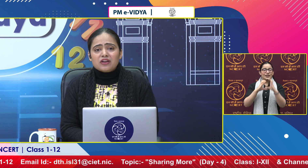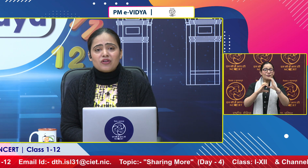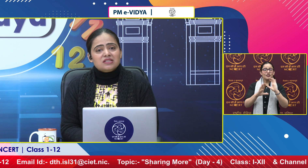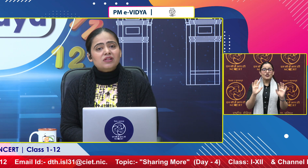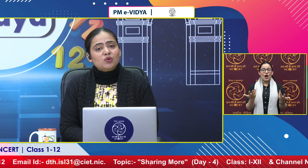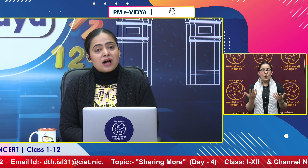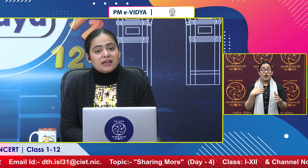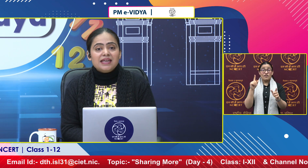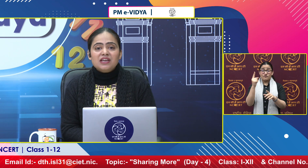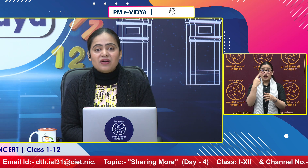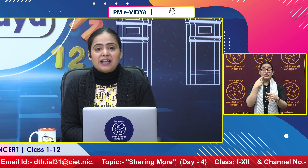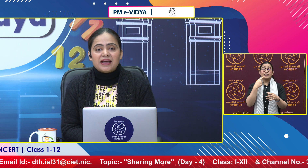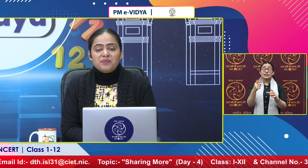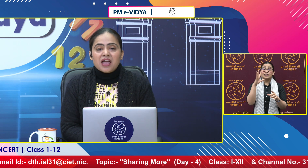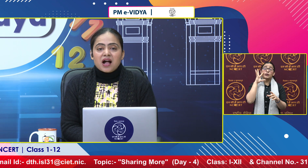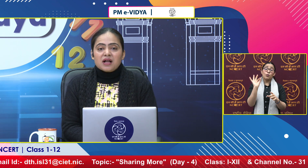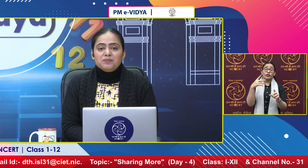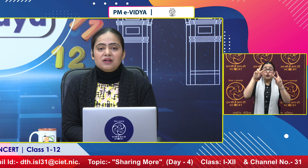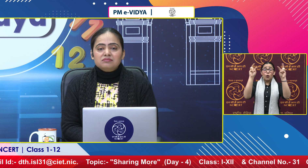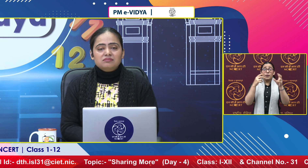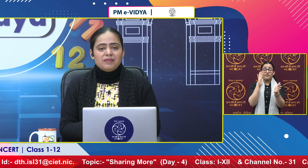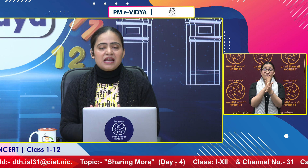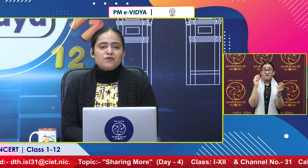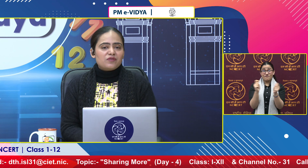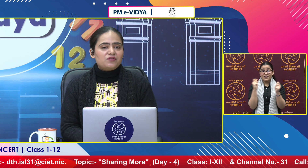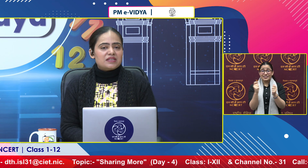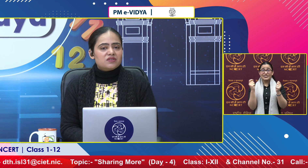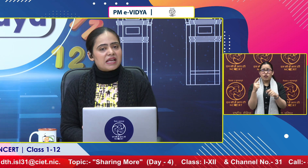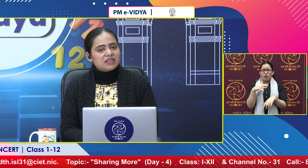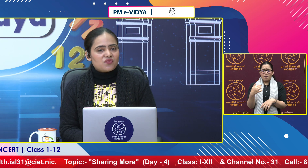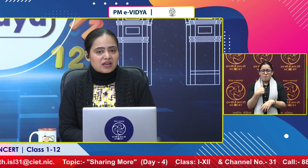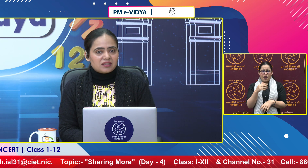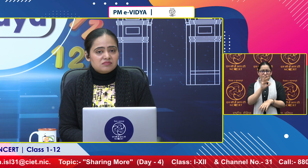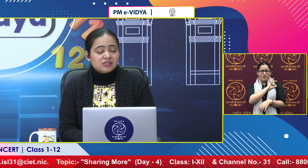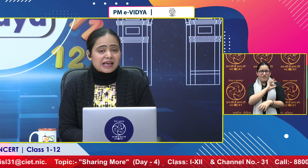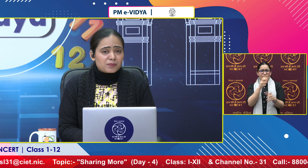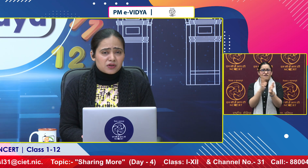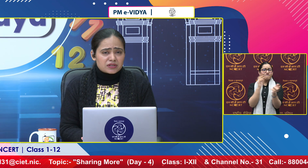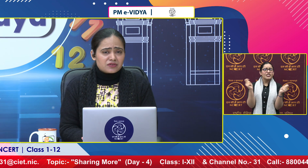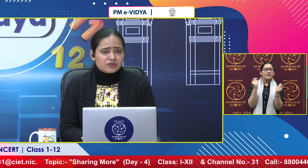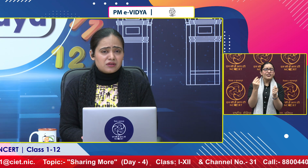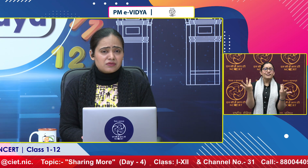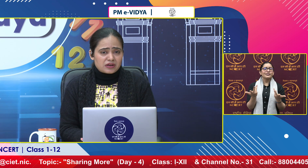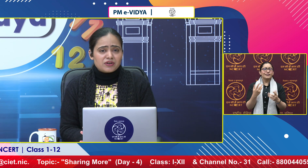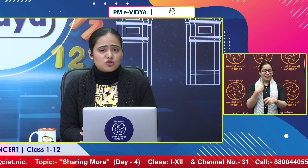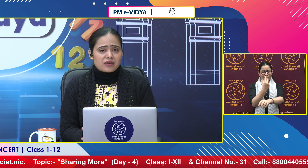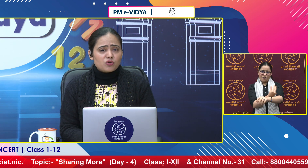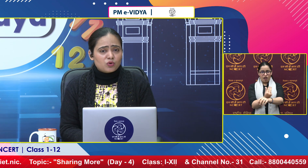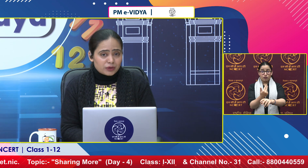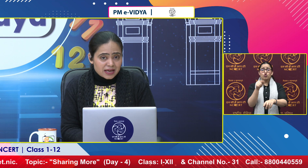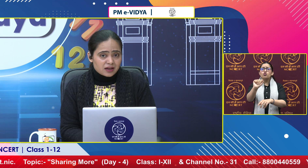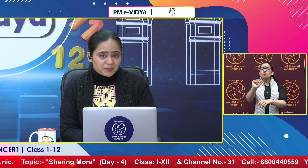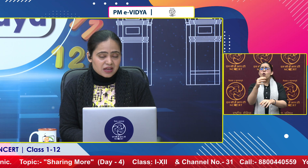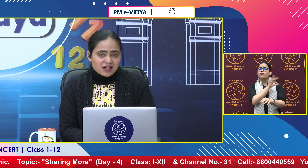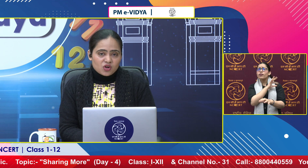की, क्योंकि एक फेस्टिवल तो आने ही वाला है। अब मेरा फेवरेट फेस्टिवल है दिवाली। क्या आपका फेस्टिवल फेवरेट जो है